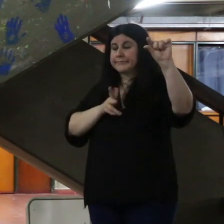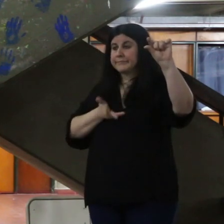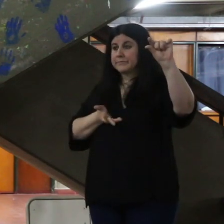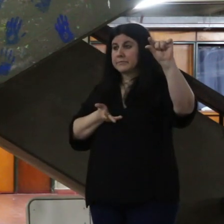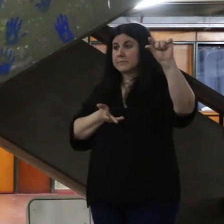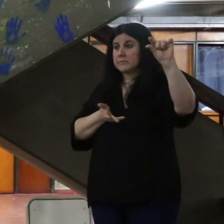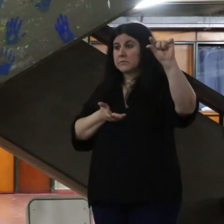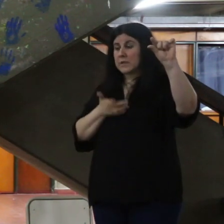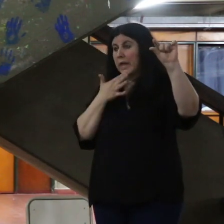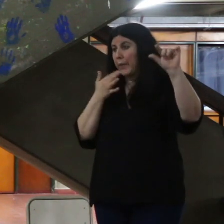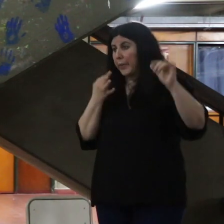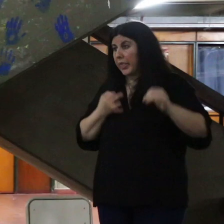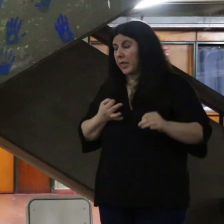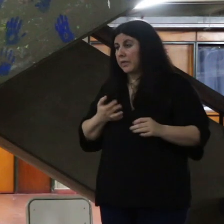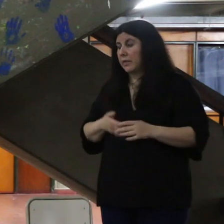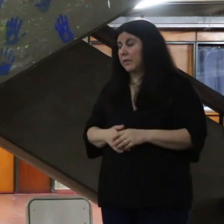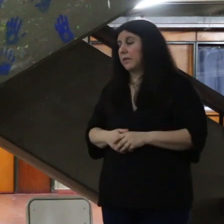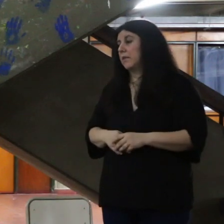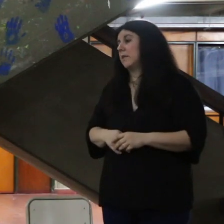Y la verdad que